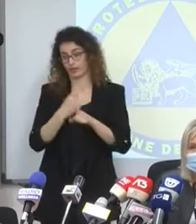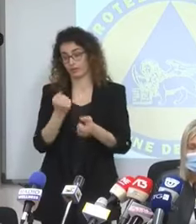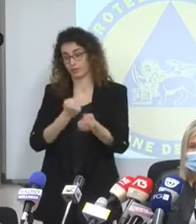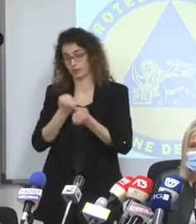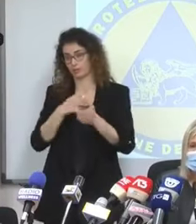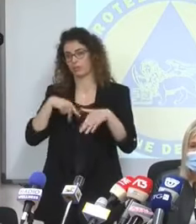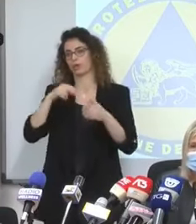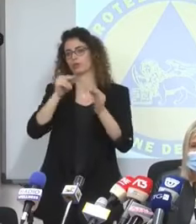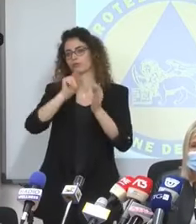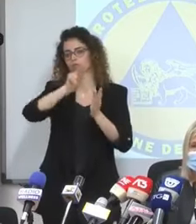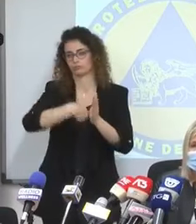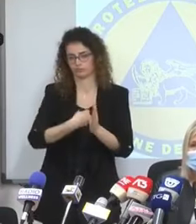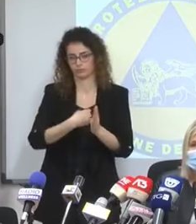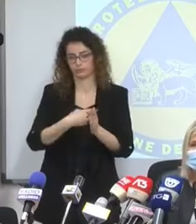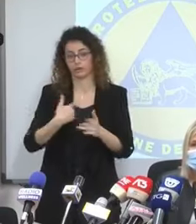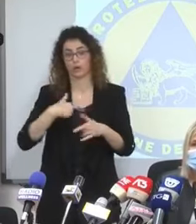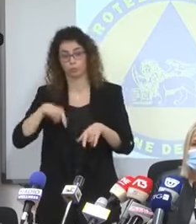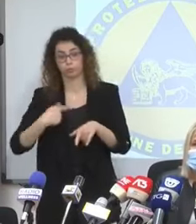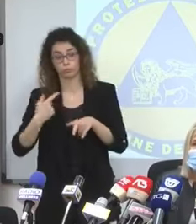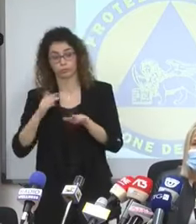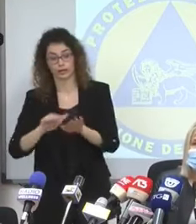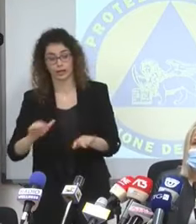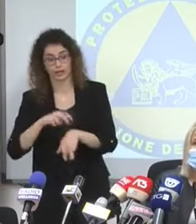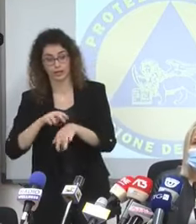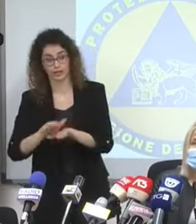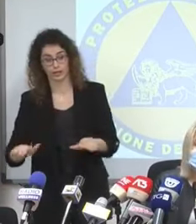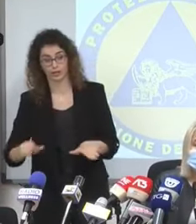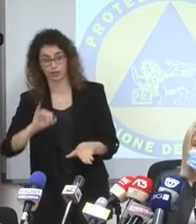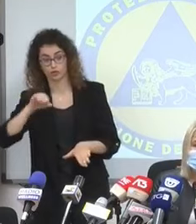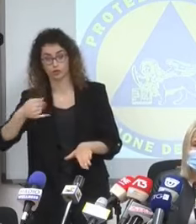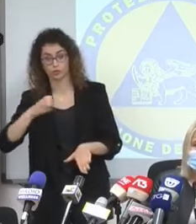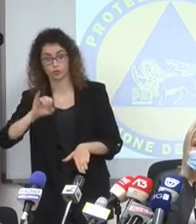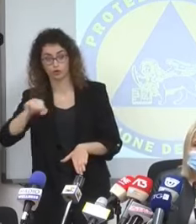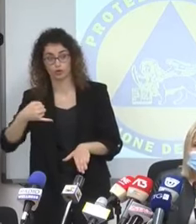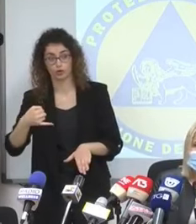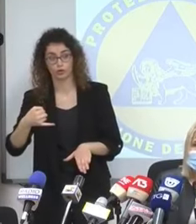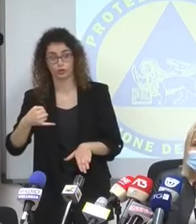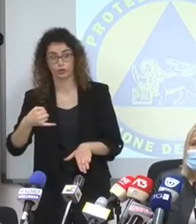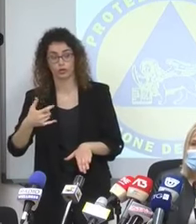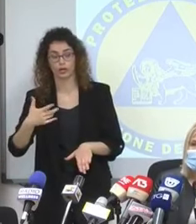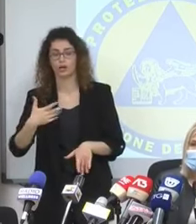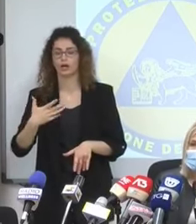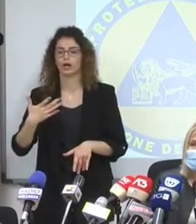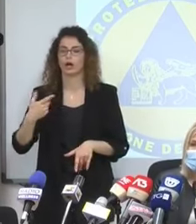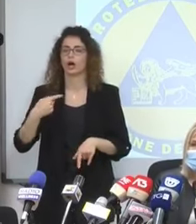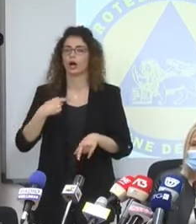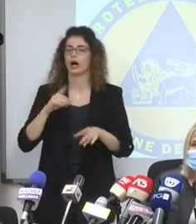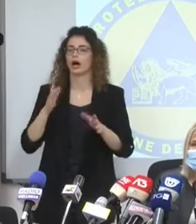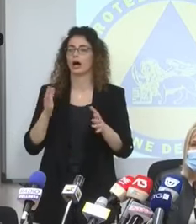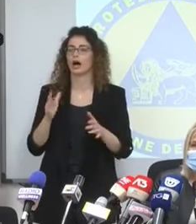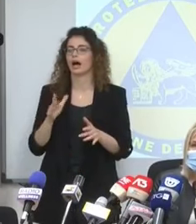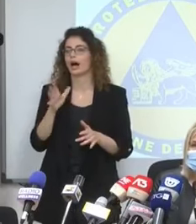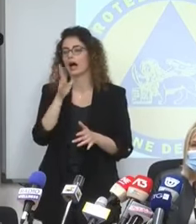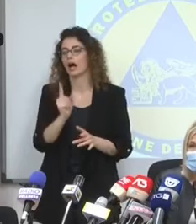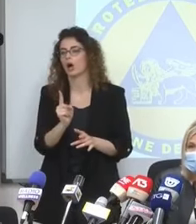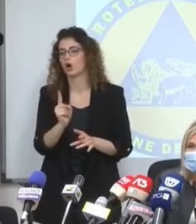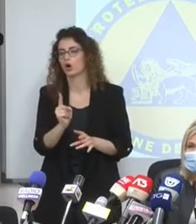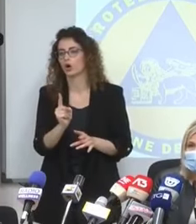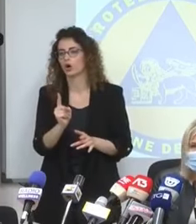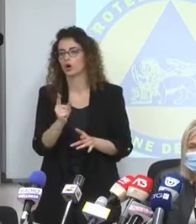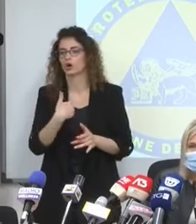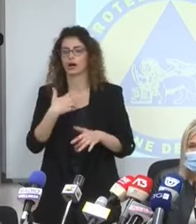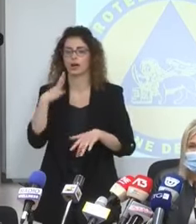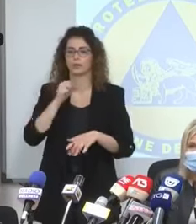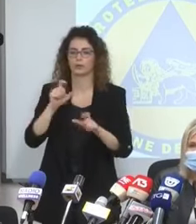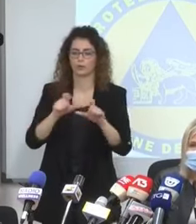poi partire con la vaccinazione. Anche i pediatri con Johnson & Johnson? Ma non abbiamo ancora né individuato né con quale vaccino né con